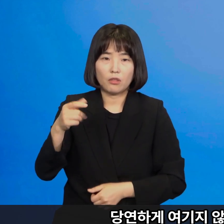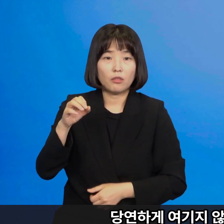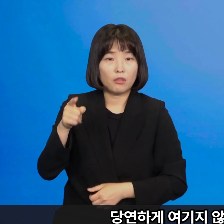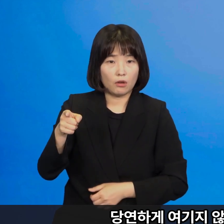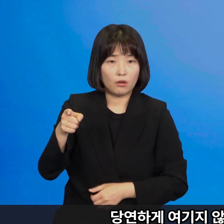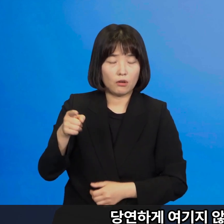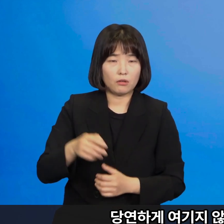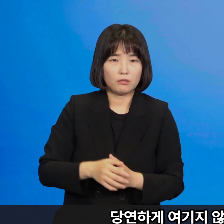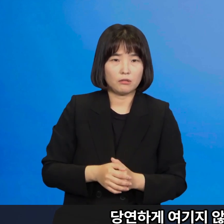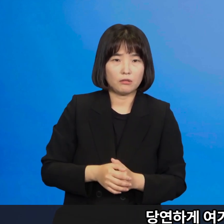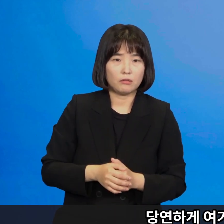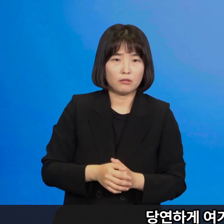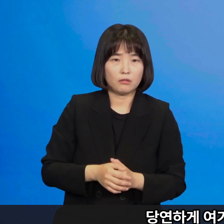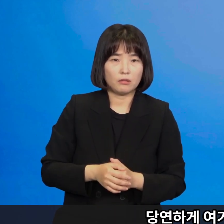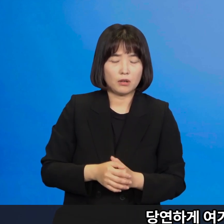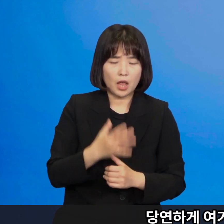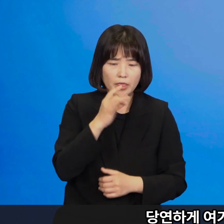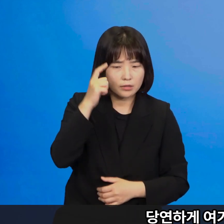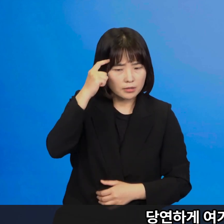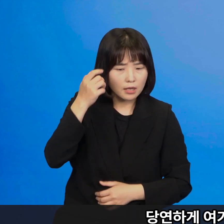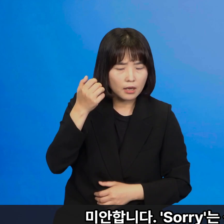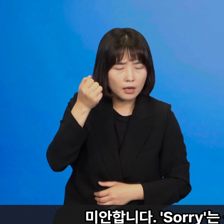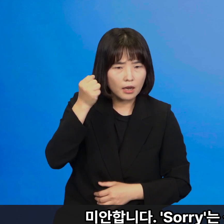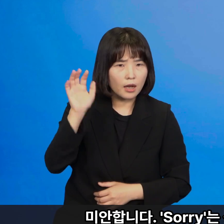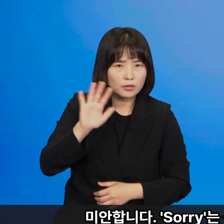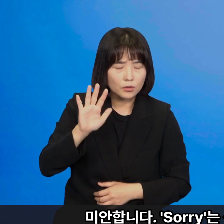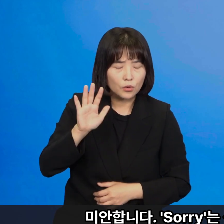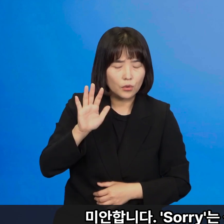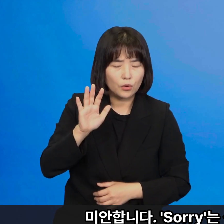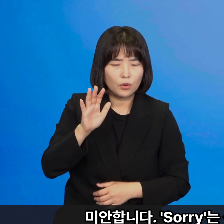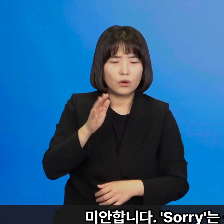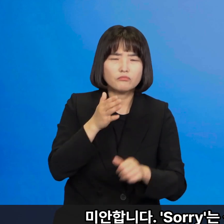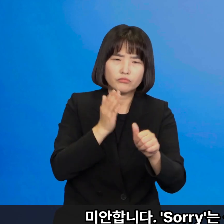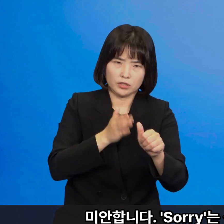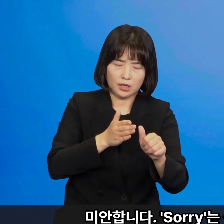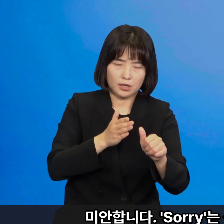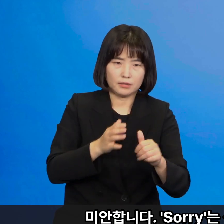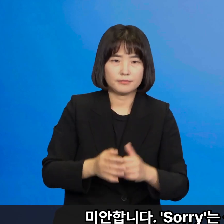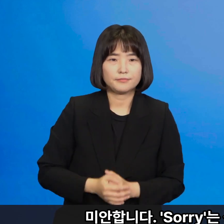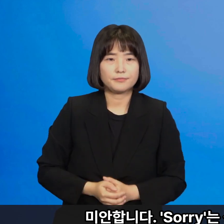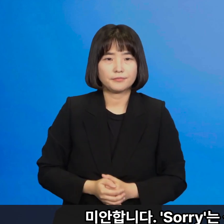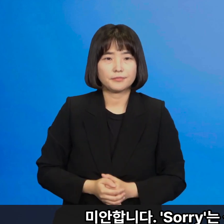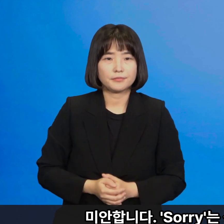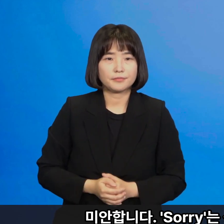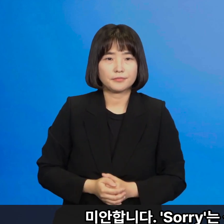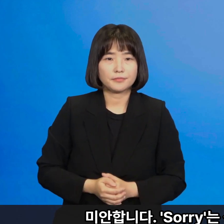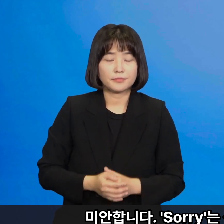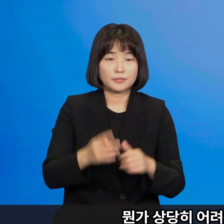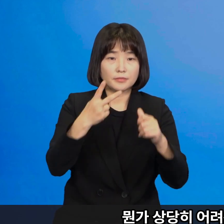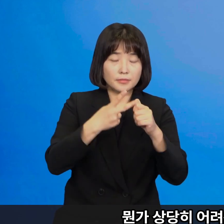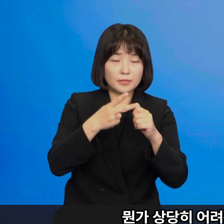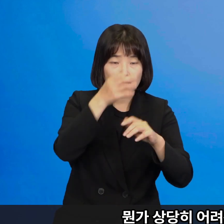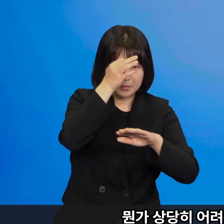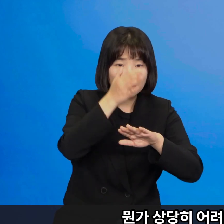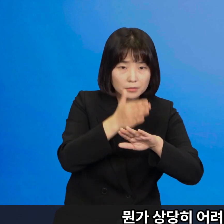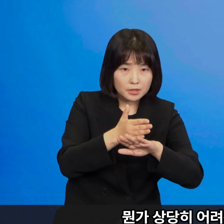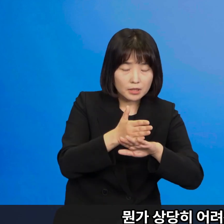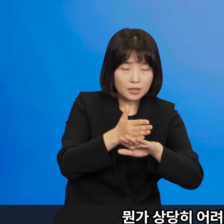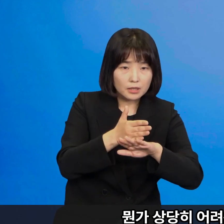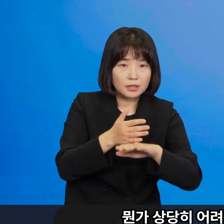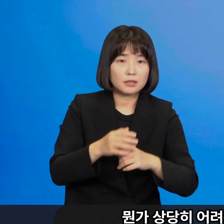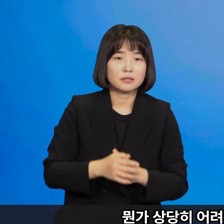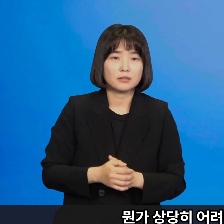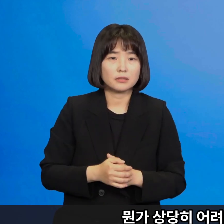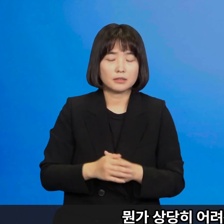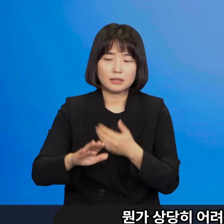부탁합니다. 당연하게 여기지 않는 거예요. 미안합니다, sorry는 상대방과 공감하는 겁니다. 뭔가